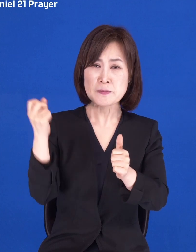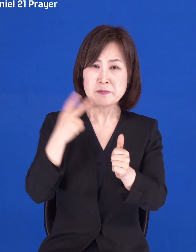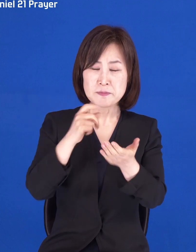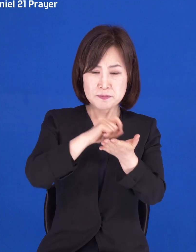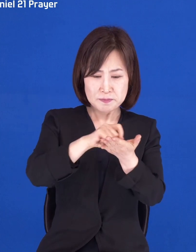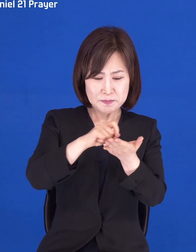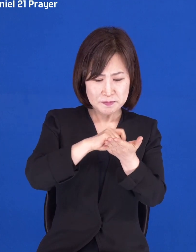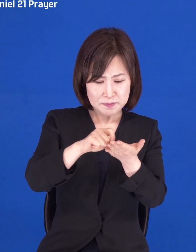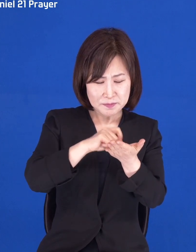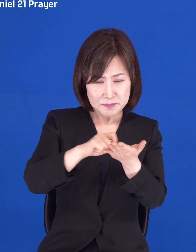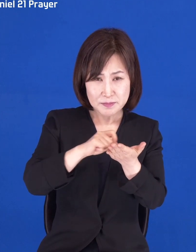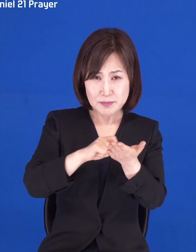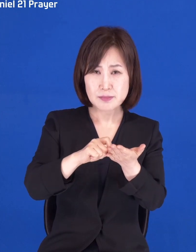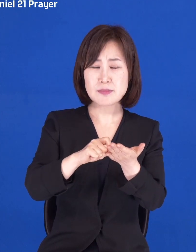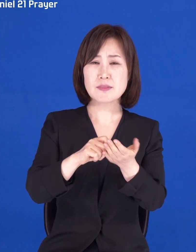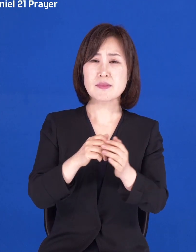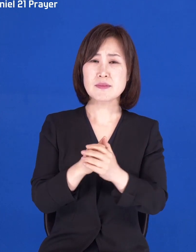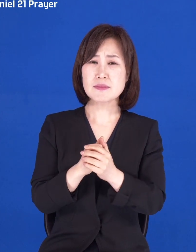옮겨 적으며